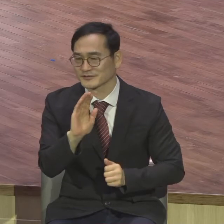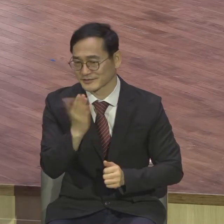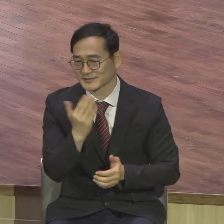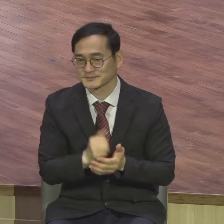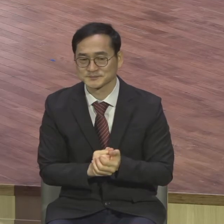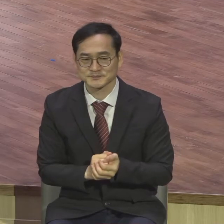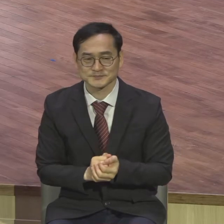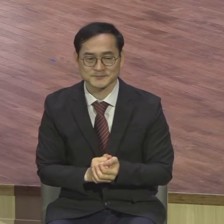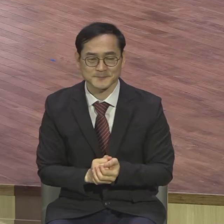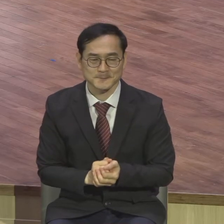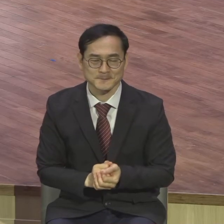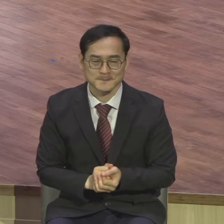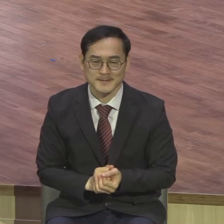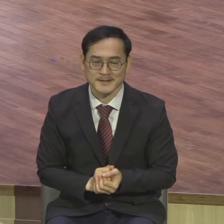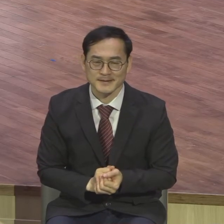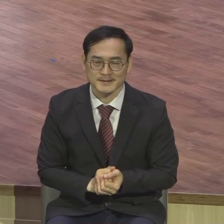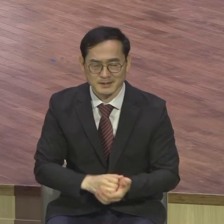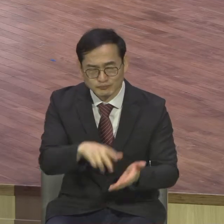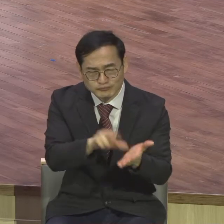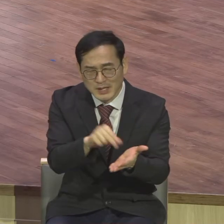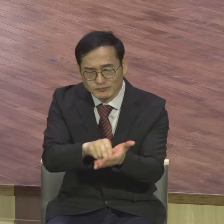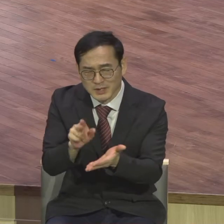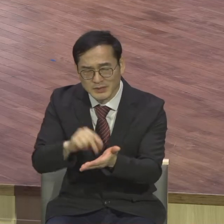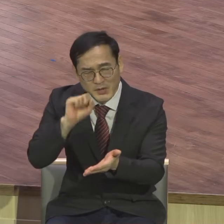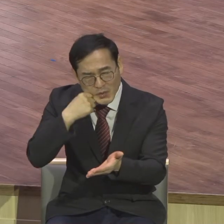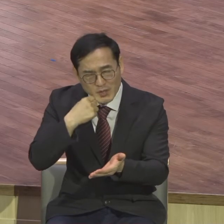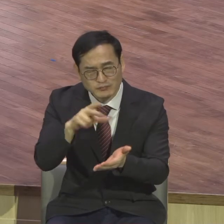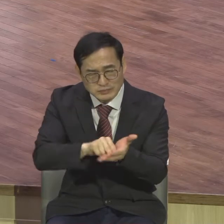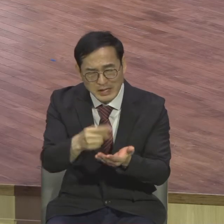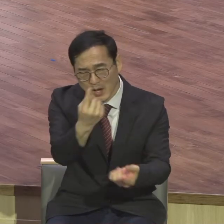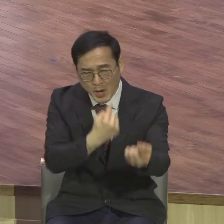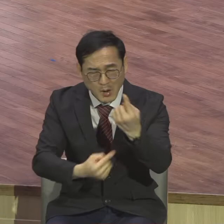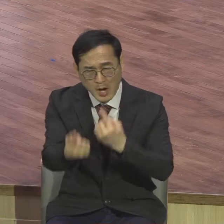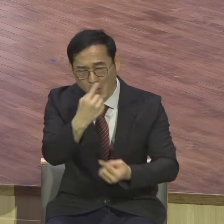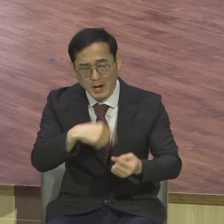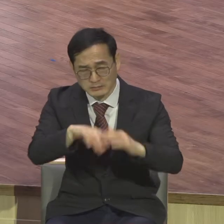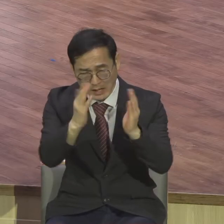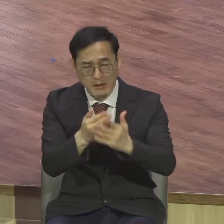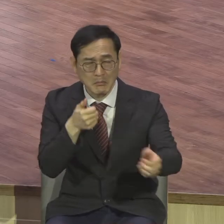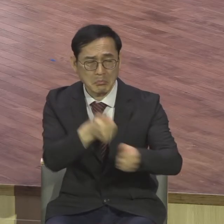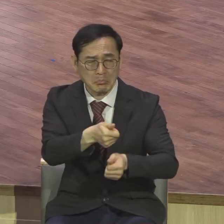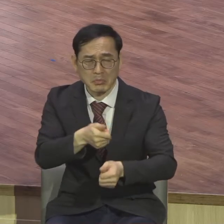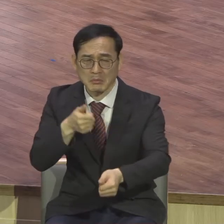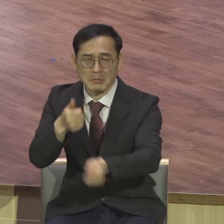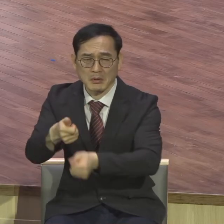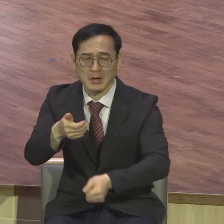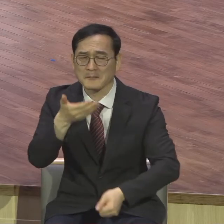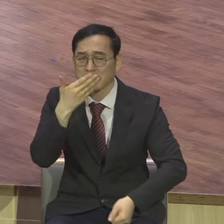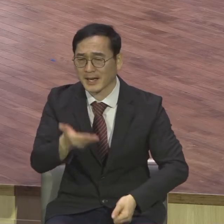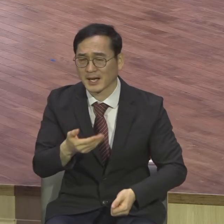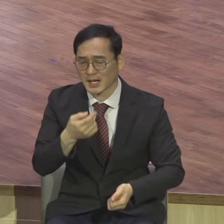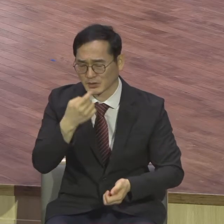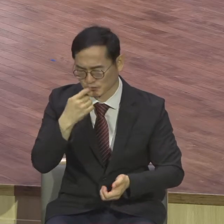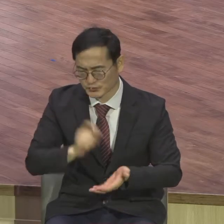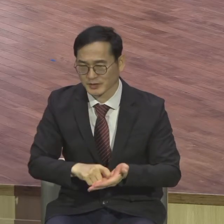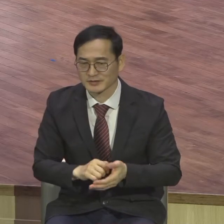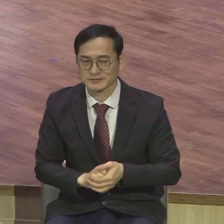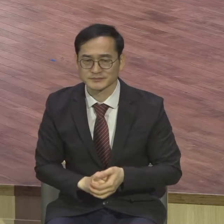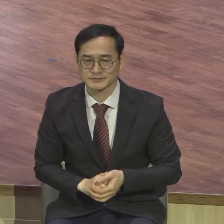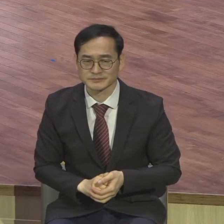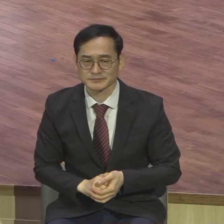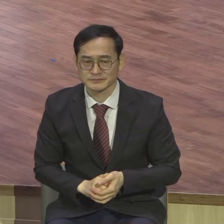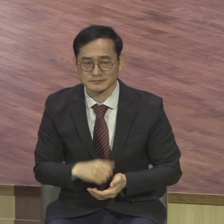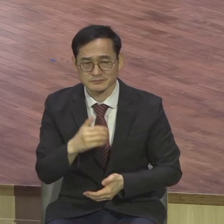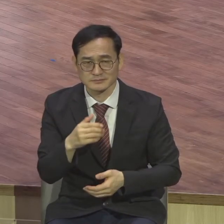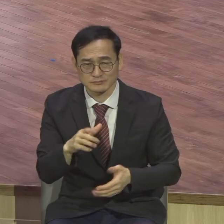다 모든 환경 문제 사건 다 뛰어넘을 수 있어요. 거기 넘어지고 자빠지고 시험 들고 낙심하고 하나님이 있니